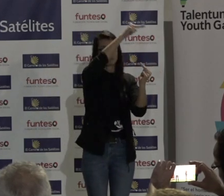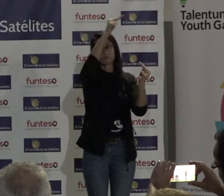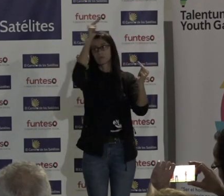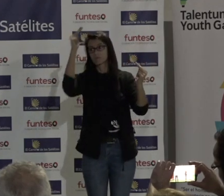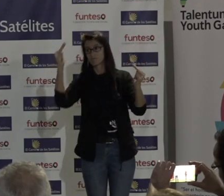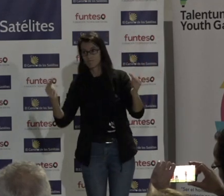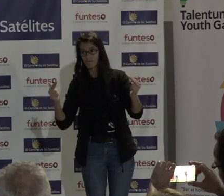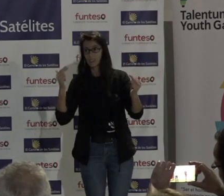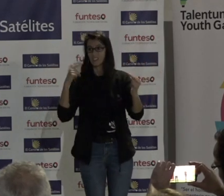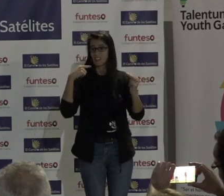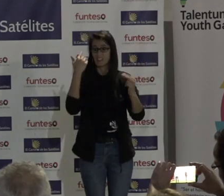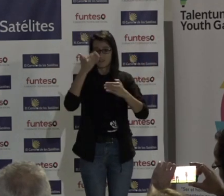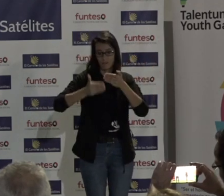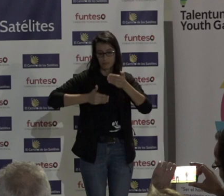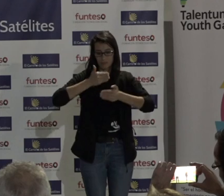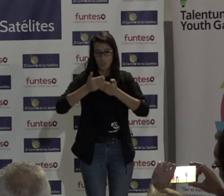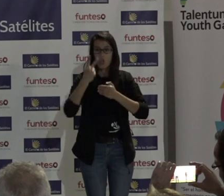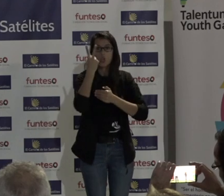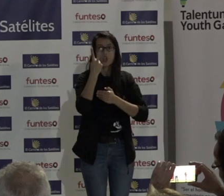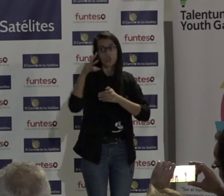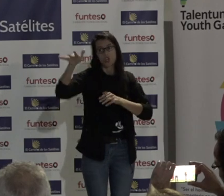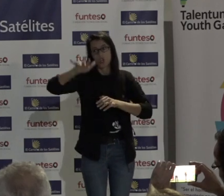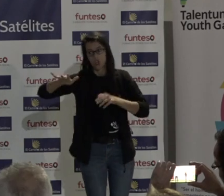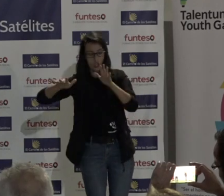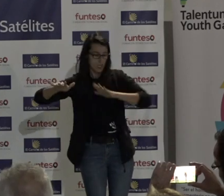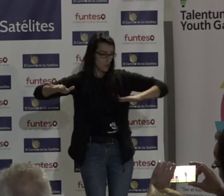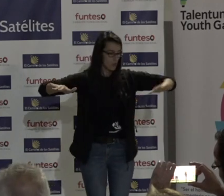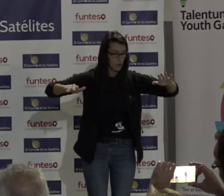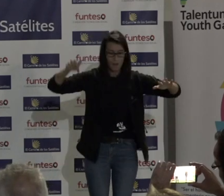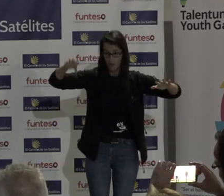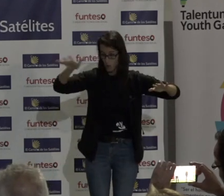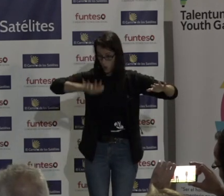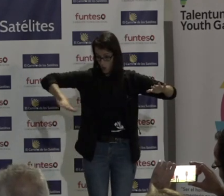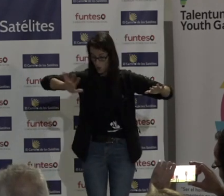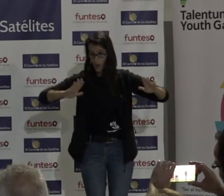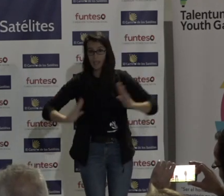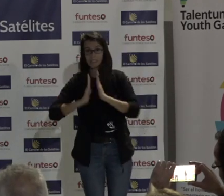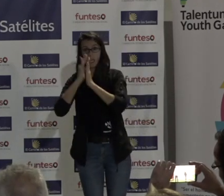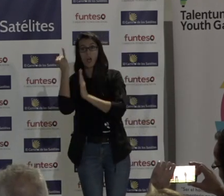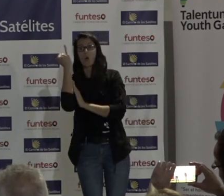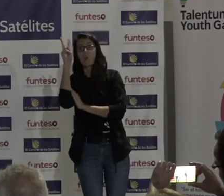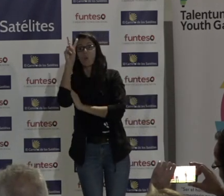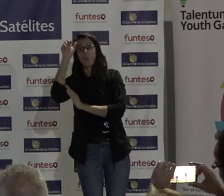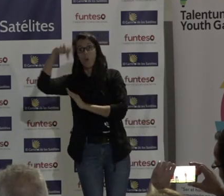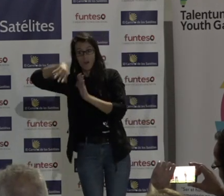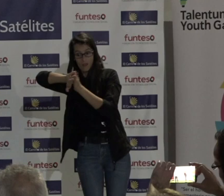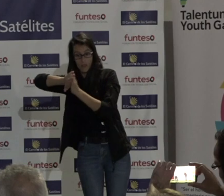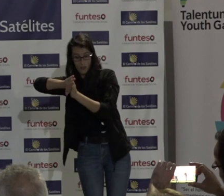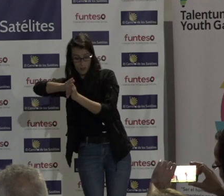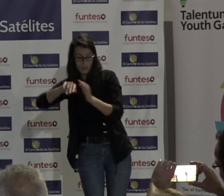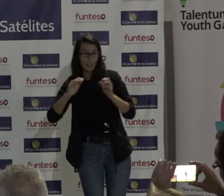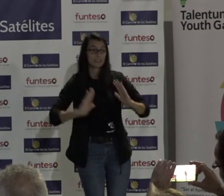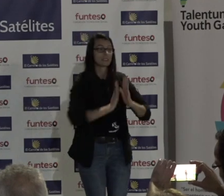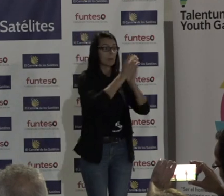tiempo, dio dos burgos. El burgo de San Juan, que es donde nos encontramos, en la orilla derecha del Miño, y el burgo de